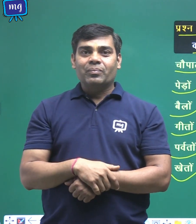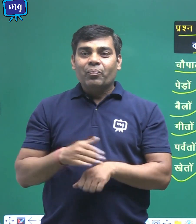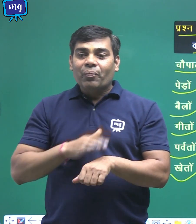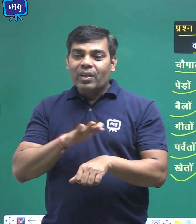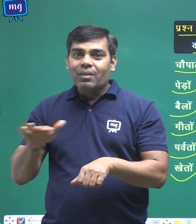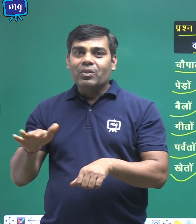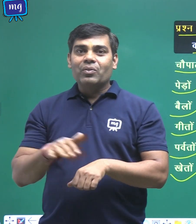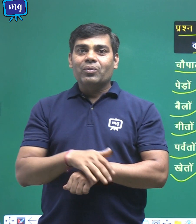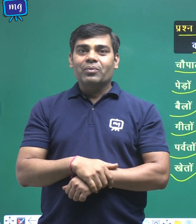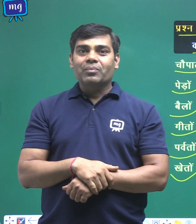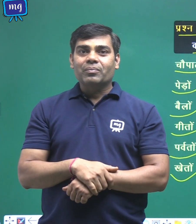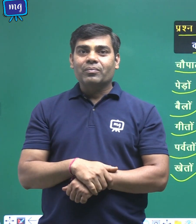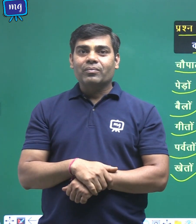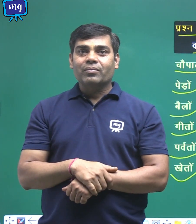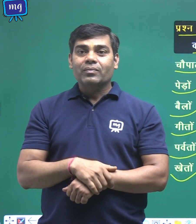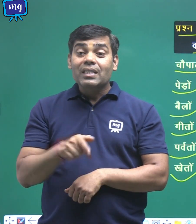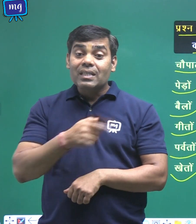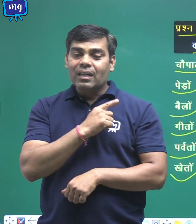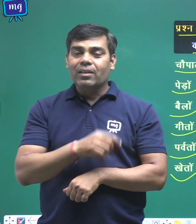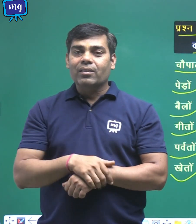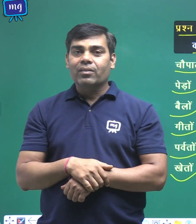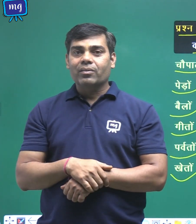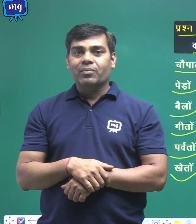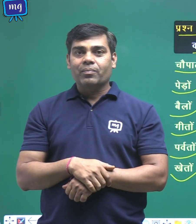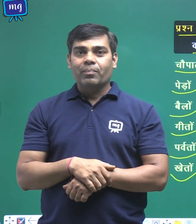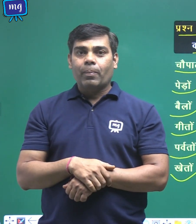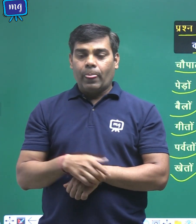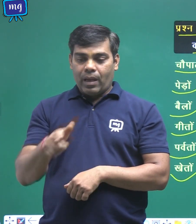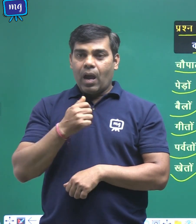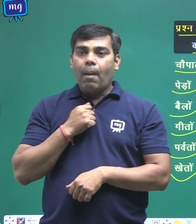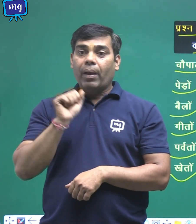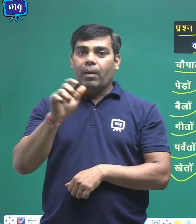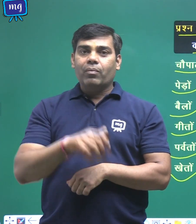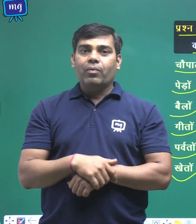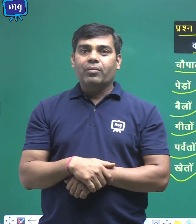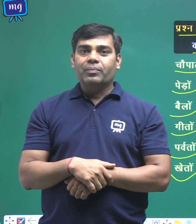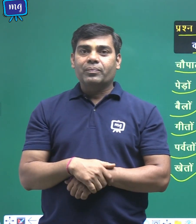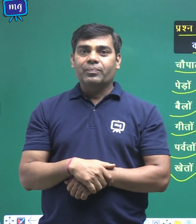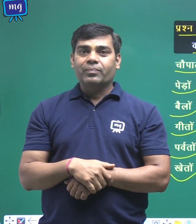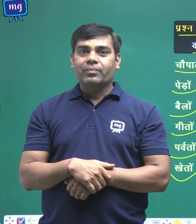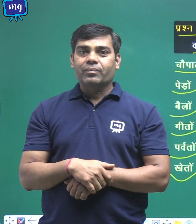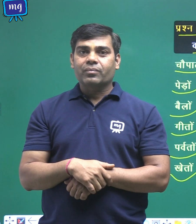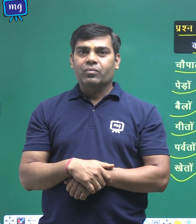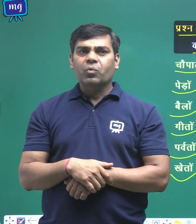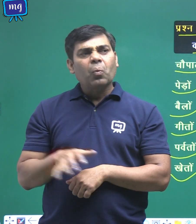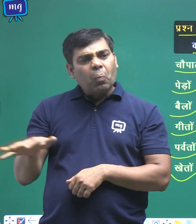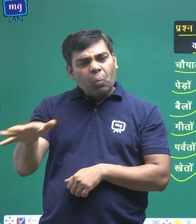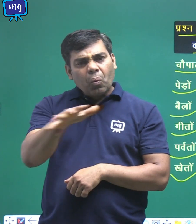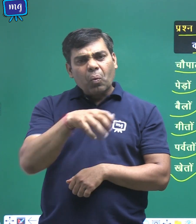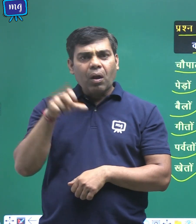प्यारे बच्चों, इस तरह हमने आपको संपूर्ण पाठ